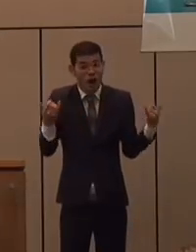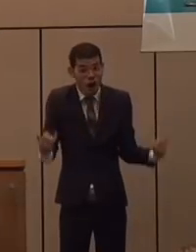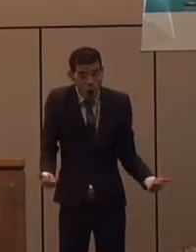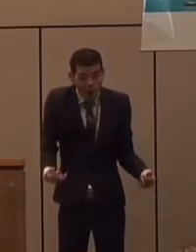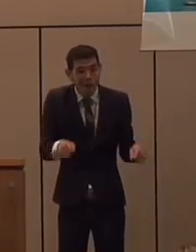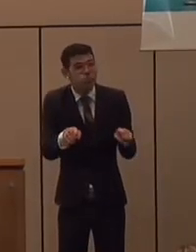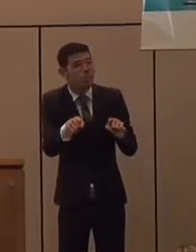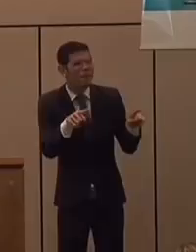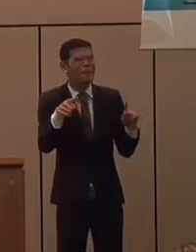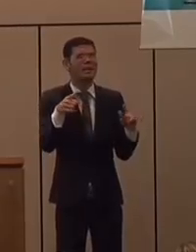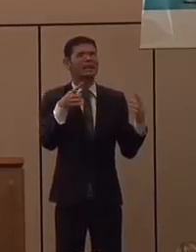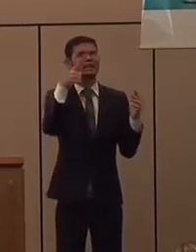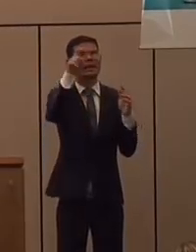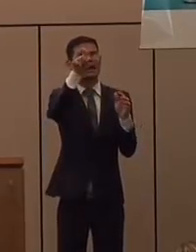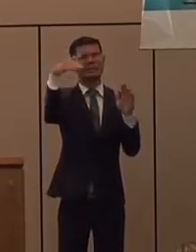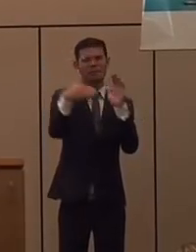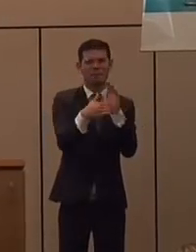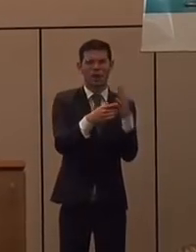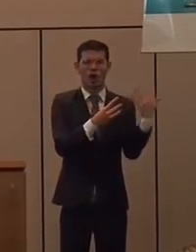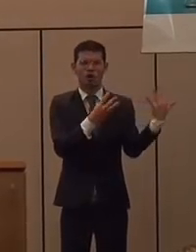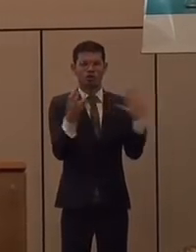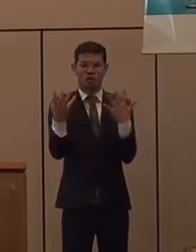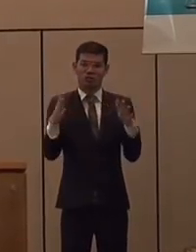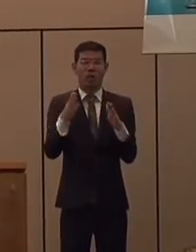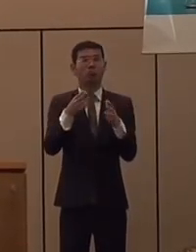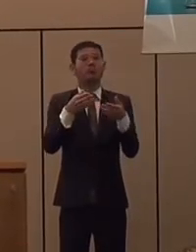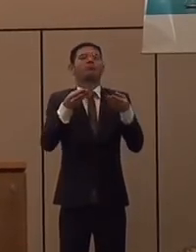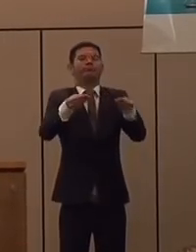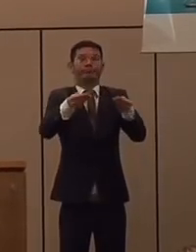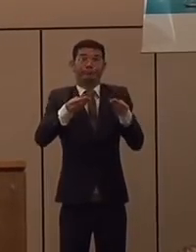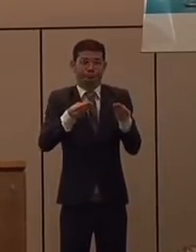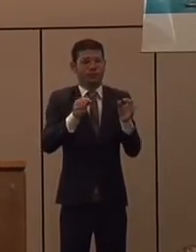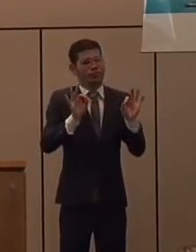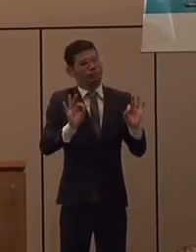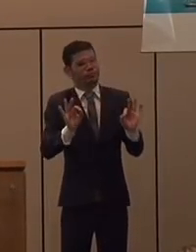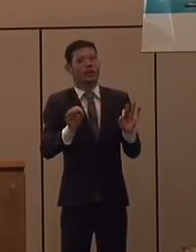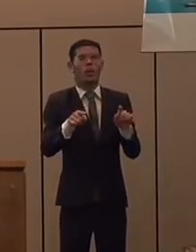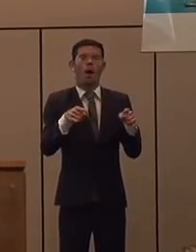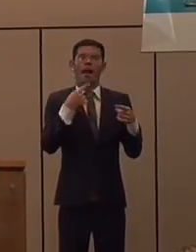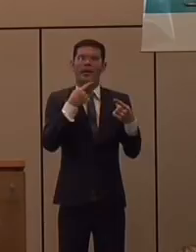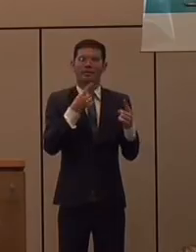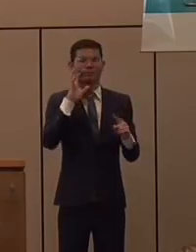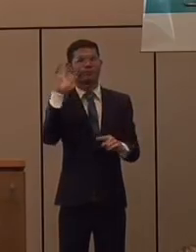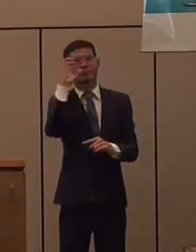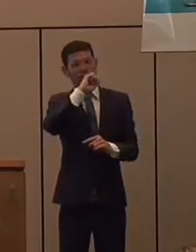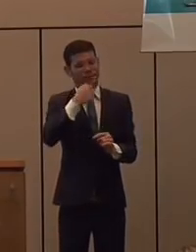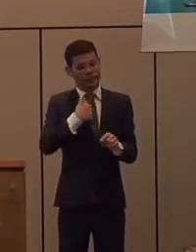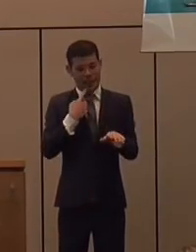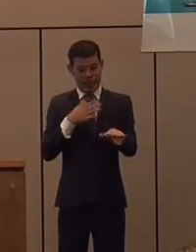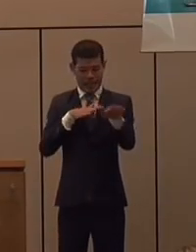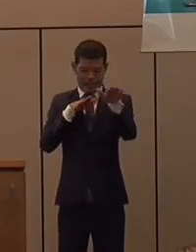800 prestadores de servicios turísticos han sacado la declaración de primera parte verificando ellos como representantes legales que